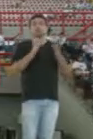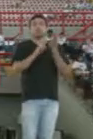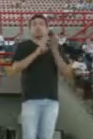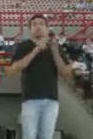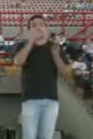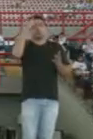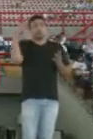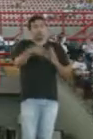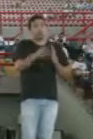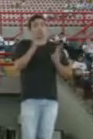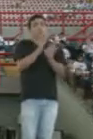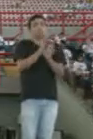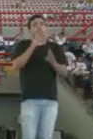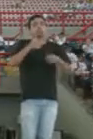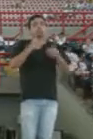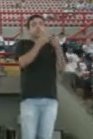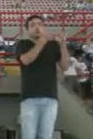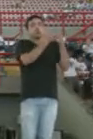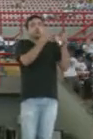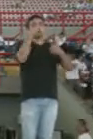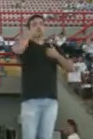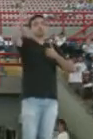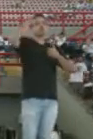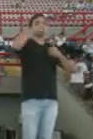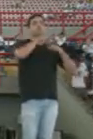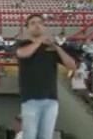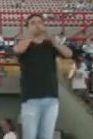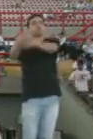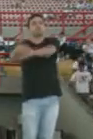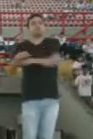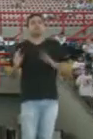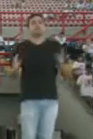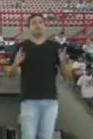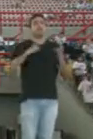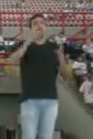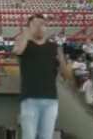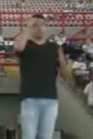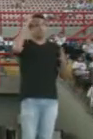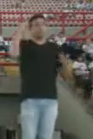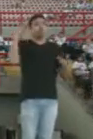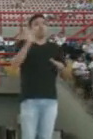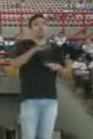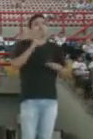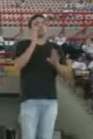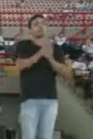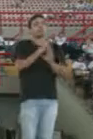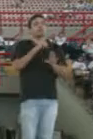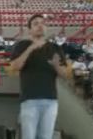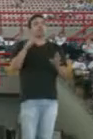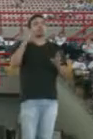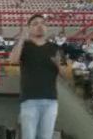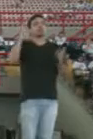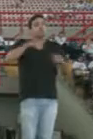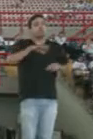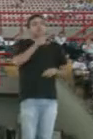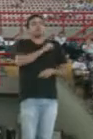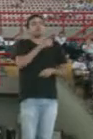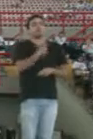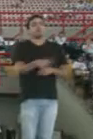gente que vem porque na hora que a Topic passou, puxaram ela para dentro. Tem gente que vem porque inventou de se